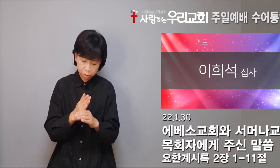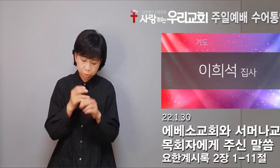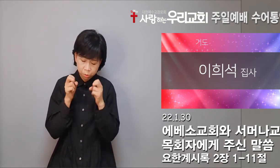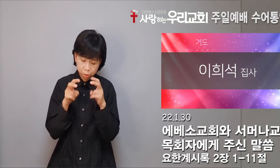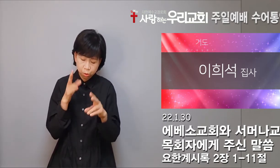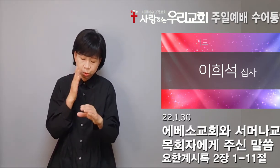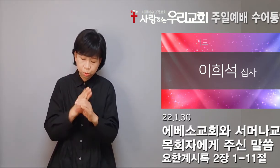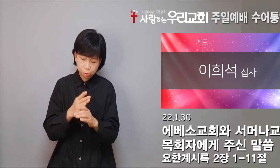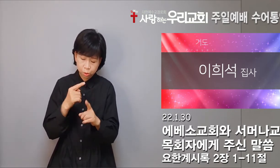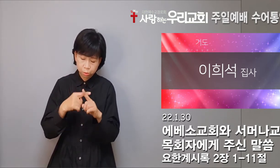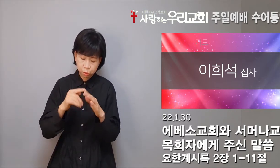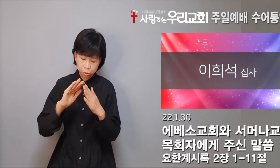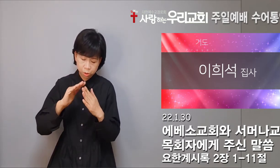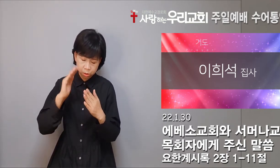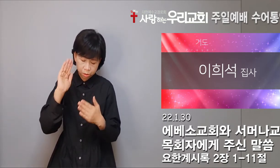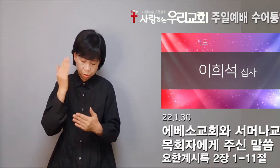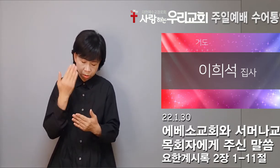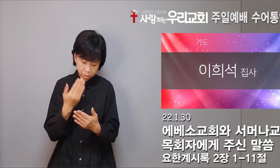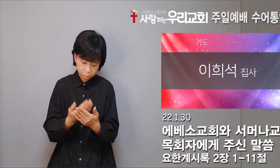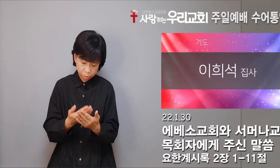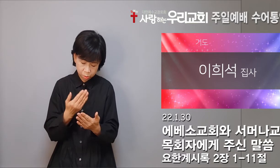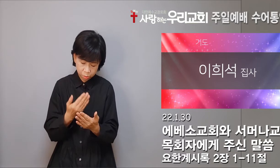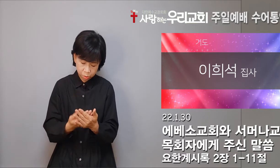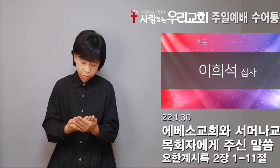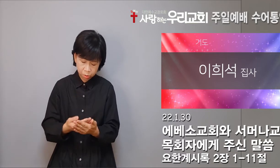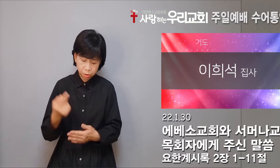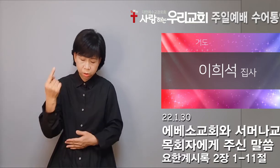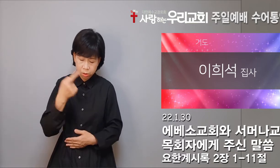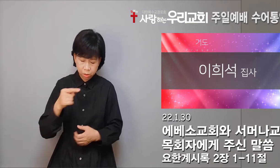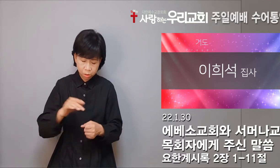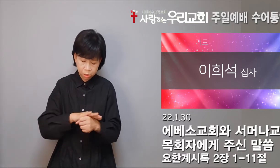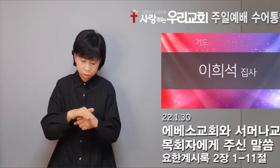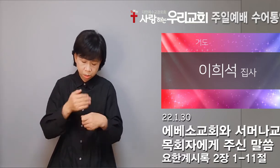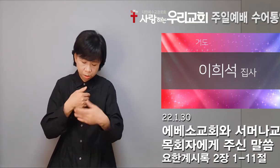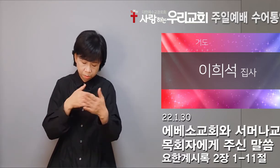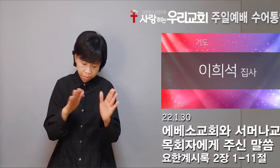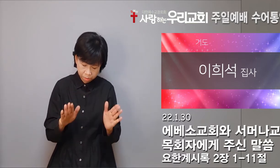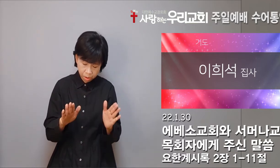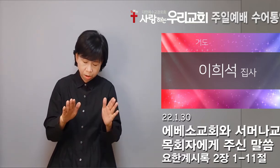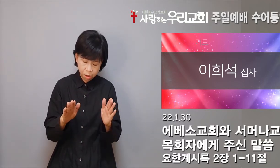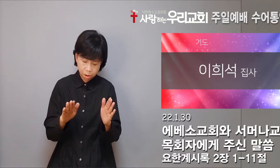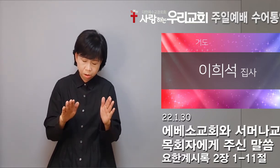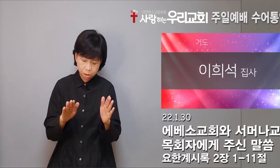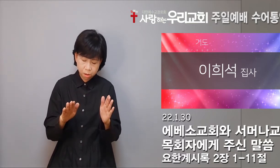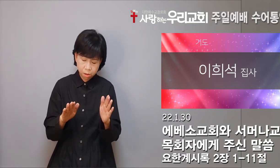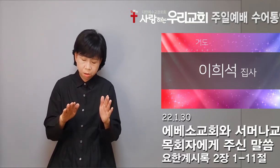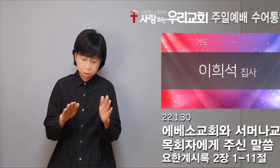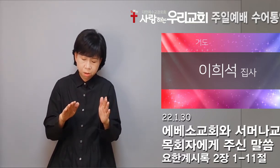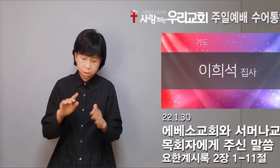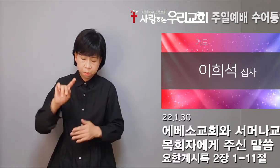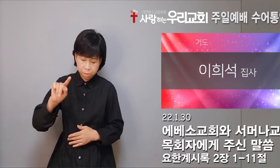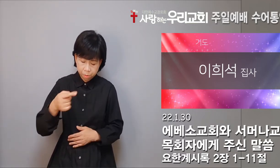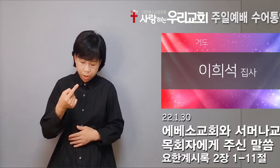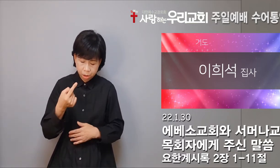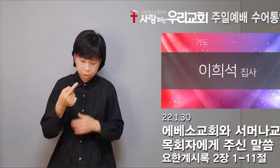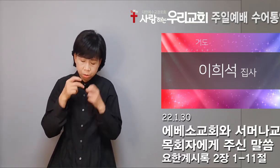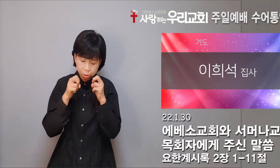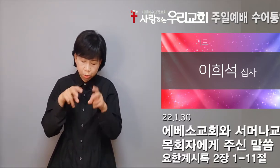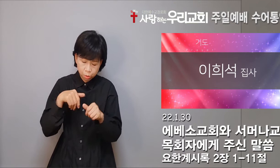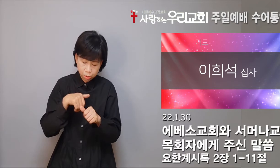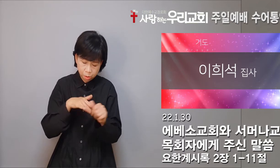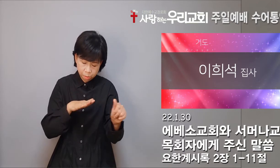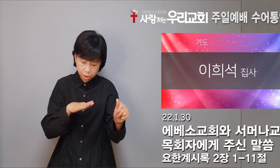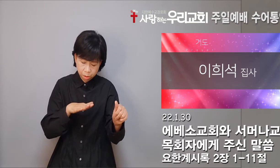교회가 되게 하옵소서. 천개의 사랑방을 세우고 100명의 선교사를 파송하며 만명의